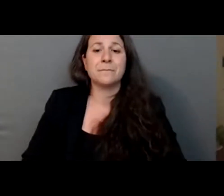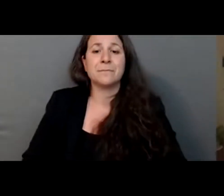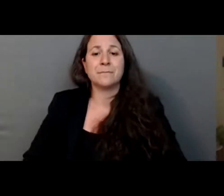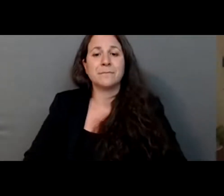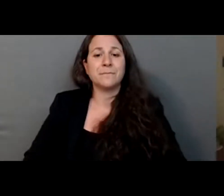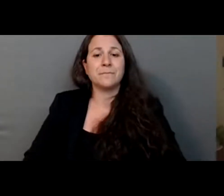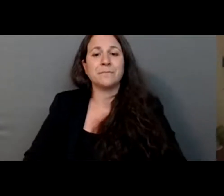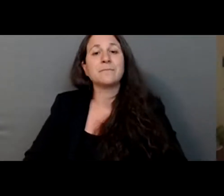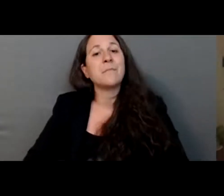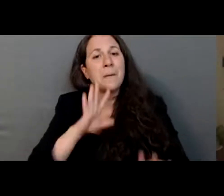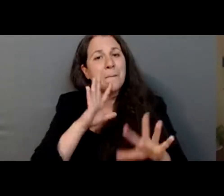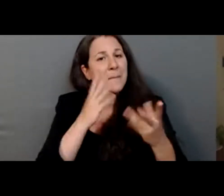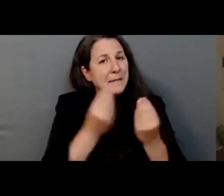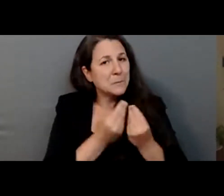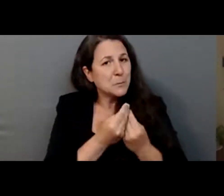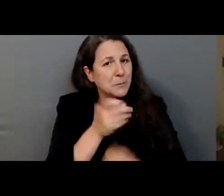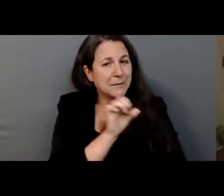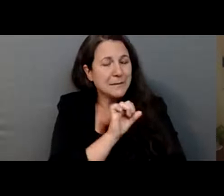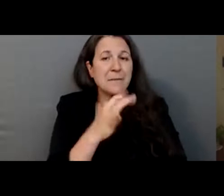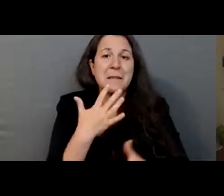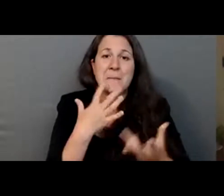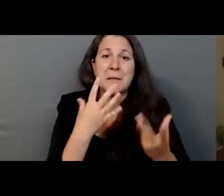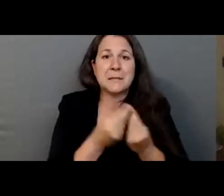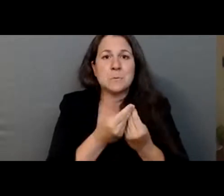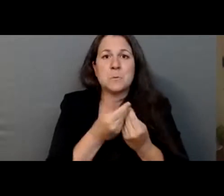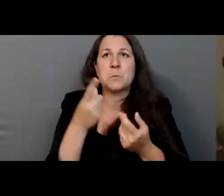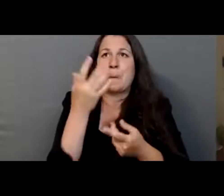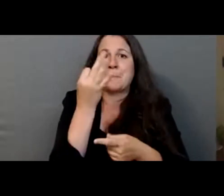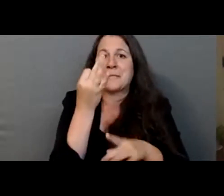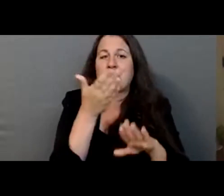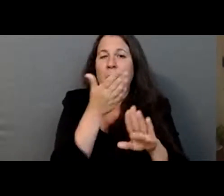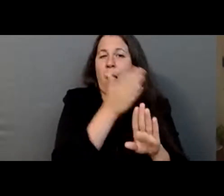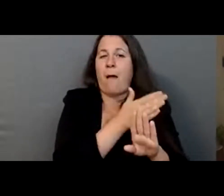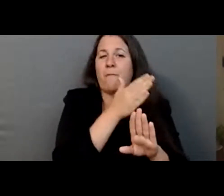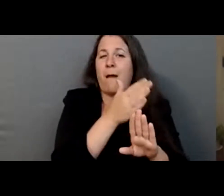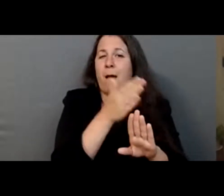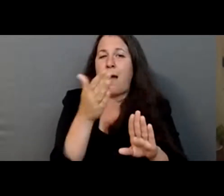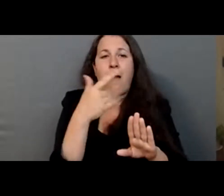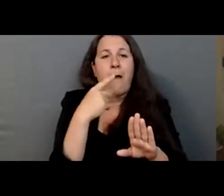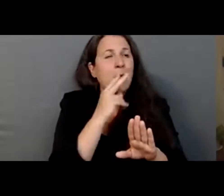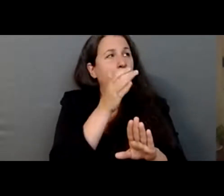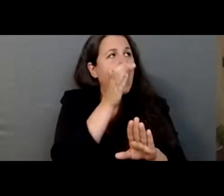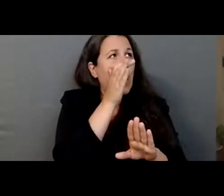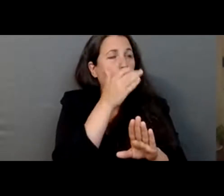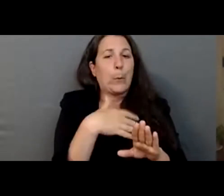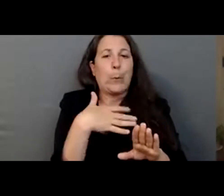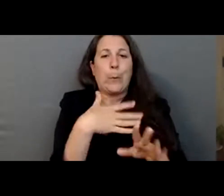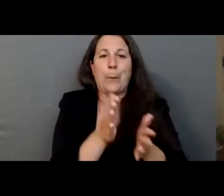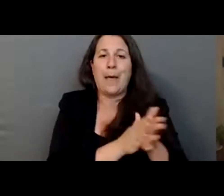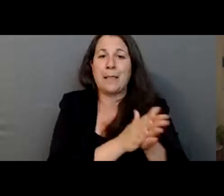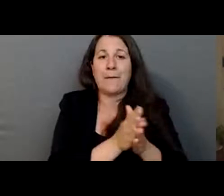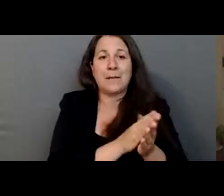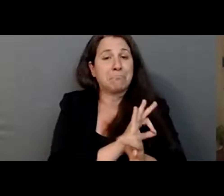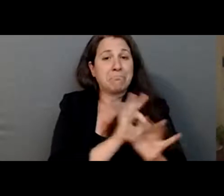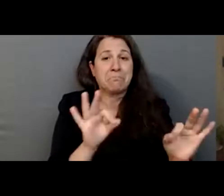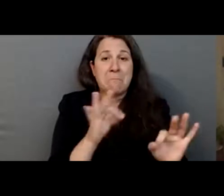qui ont pris la parole avant moi. C'est tellement inspirant, intéressant de vous écouter, vraiment des interventions absolument géniales. Je vous remercie. Je